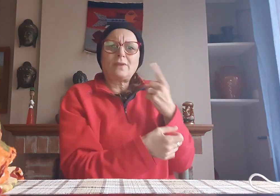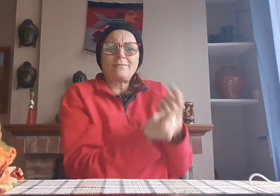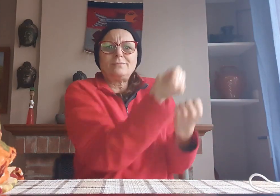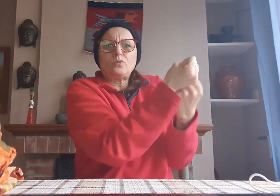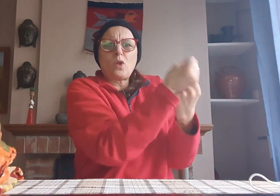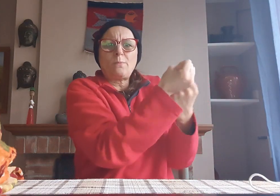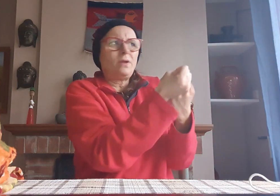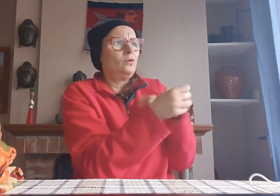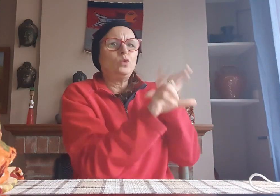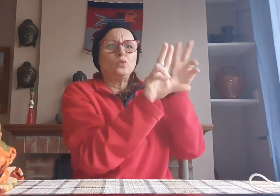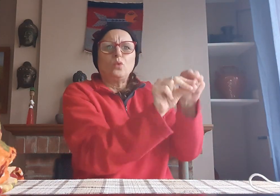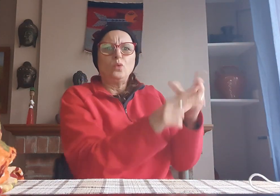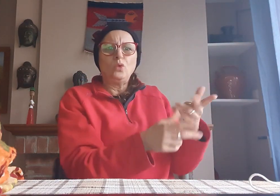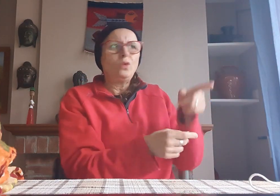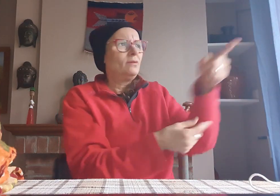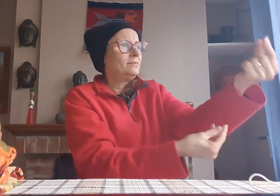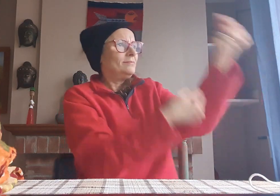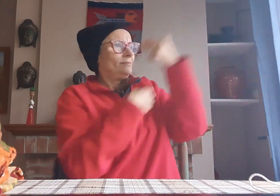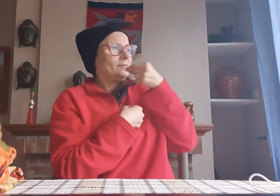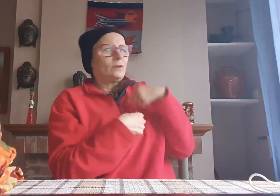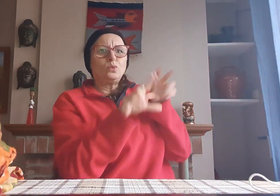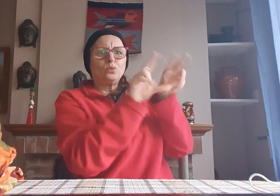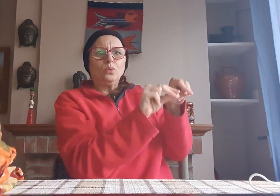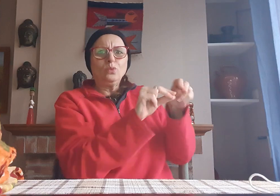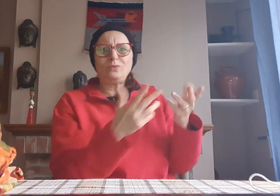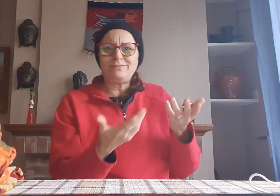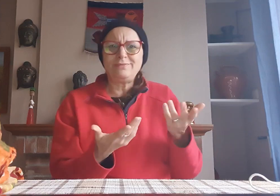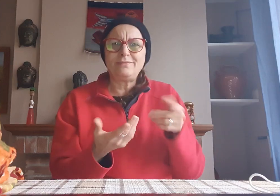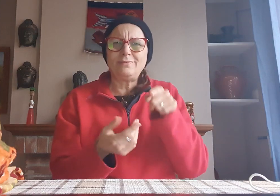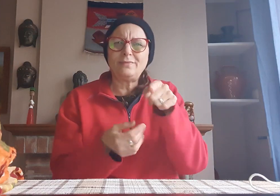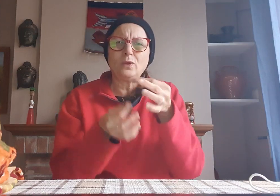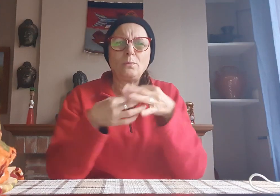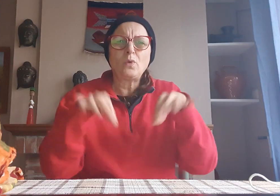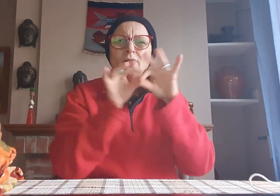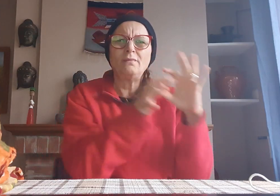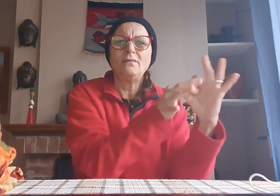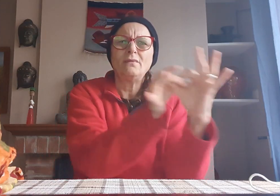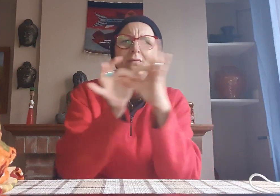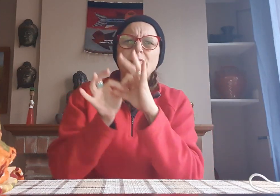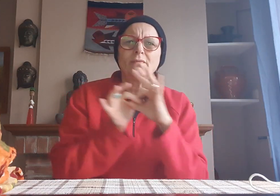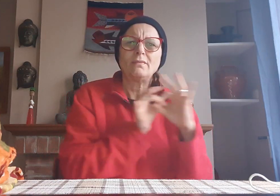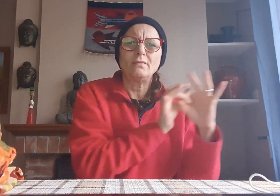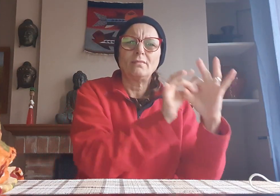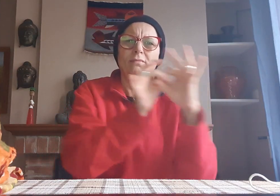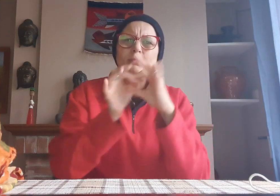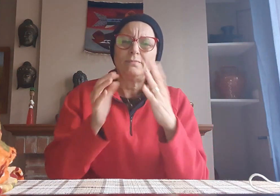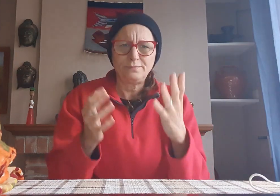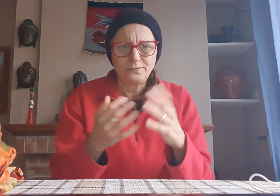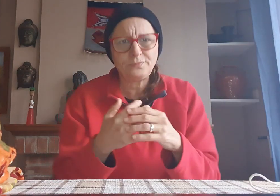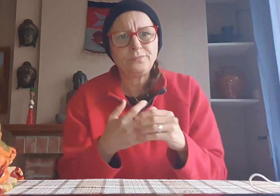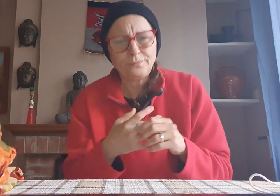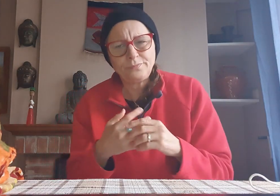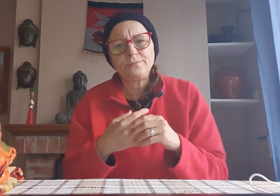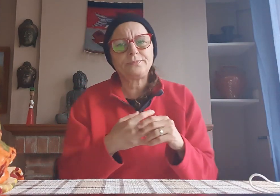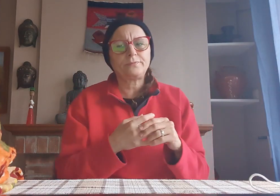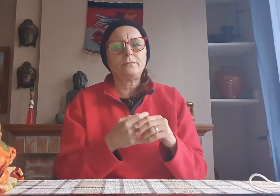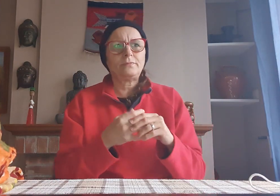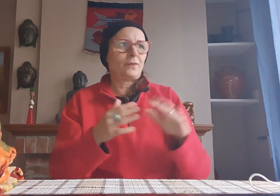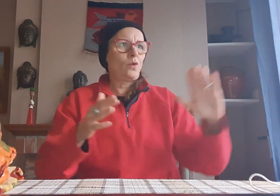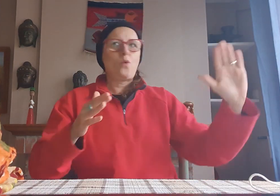Hola. ¿Cómo estás? Bien. Hola, gracias por recibirnos. Gracias por venir tan rápidamente. Sin problema. Bueno, es que tengo una sorpresita. Me gustaría enseñaros